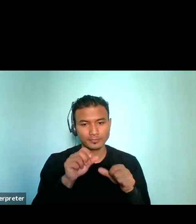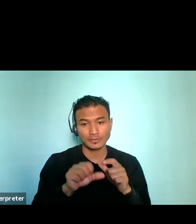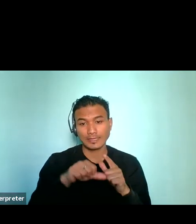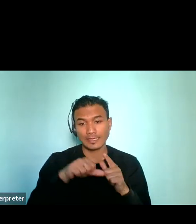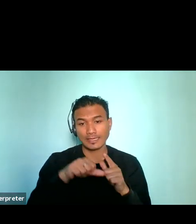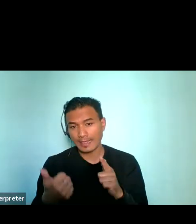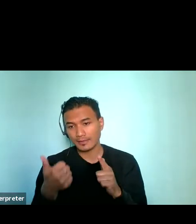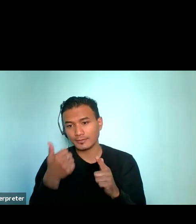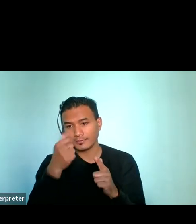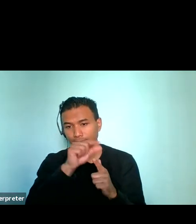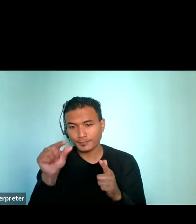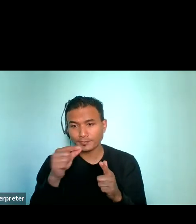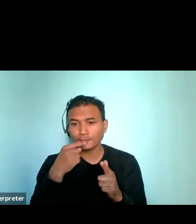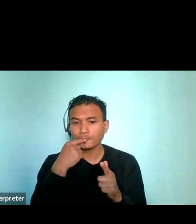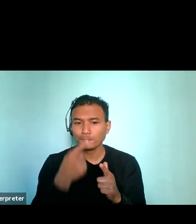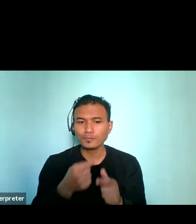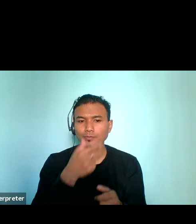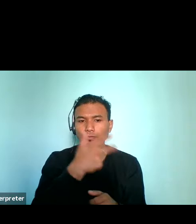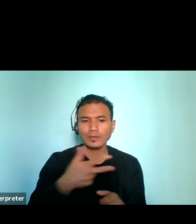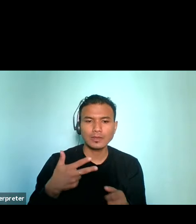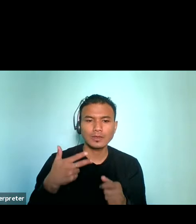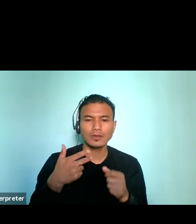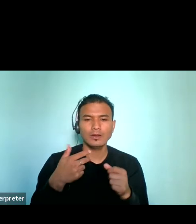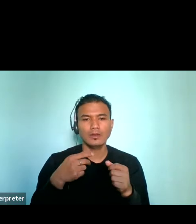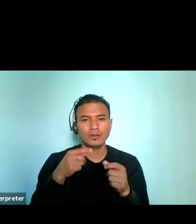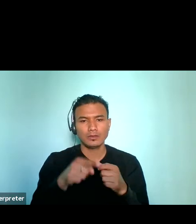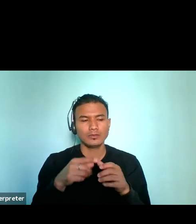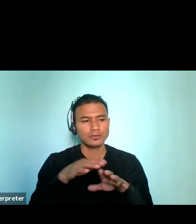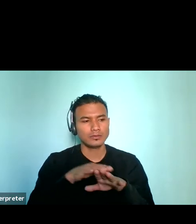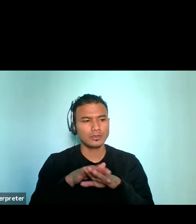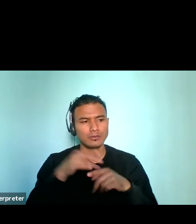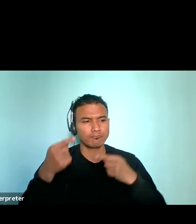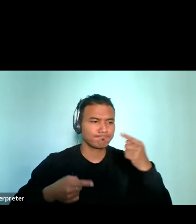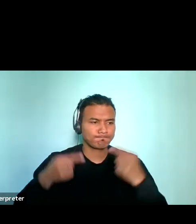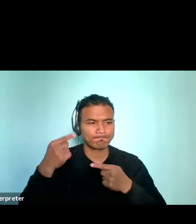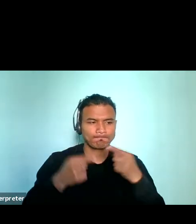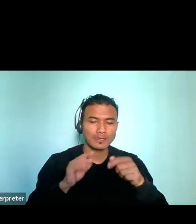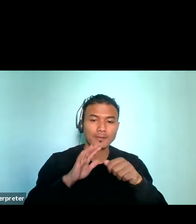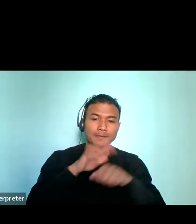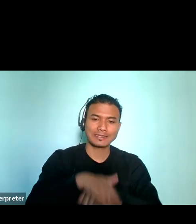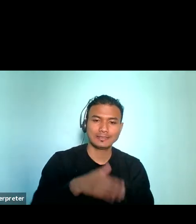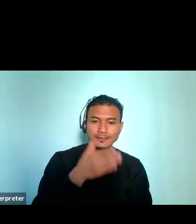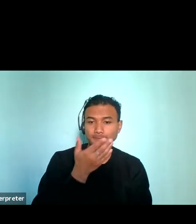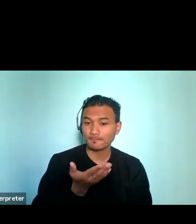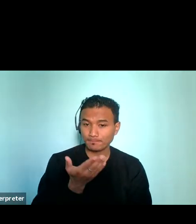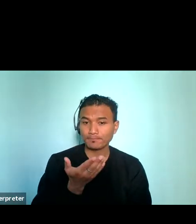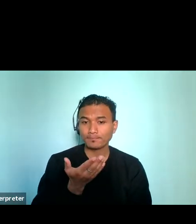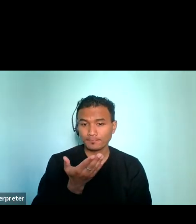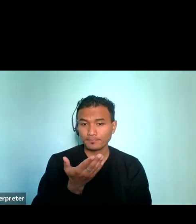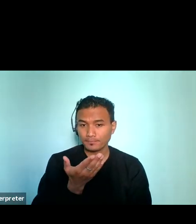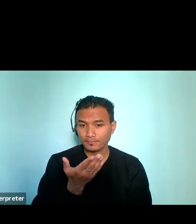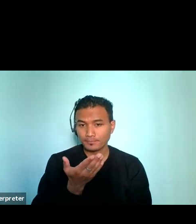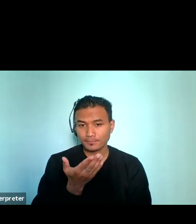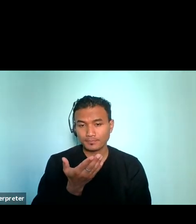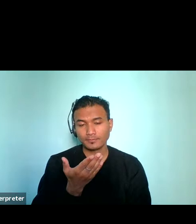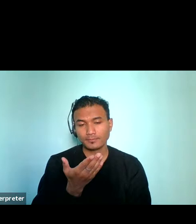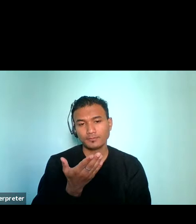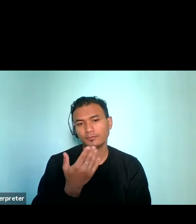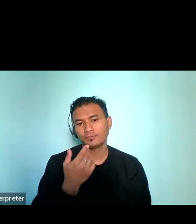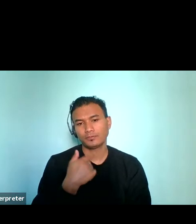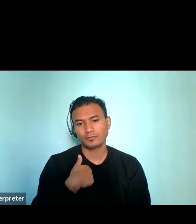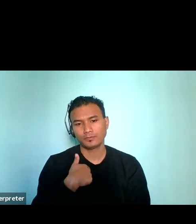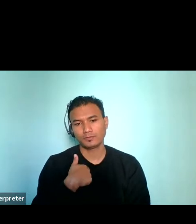konflik agraria, baik konflik agraria lama maupun konflik agraria baru. Seperti misalnya